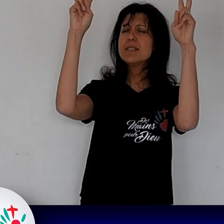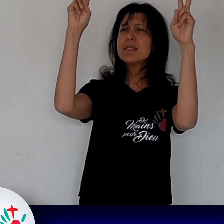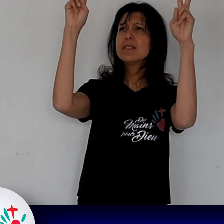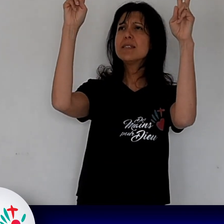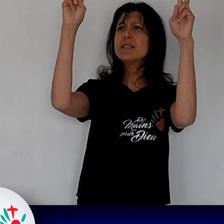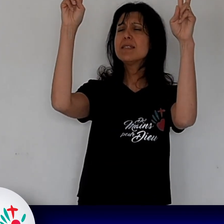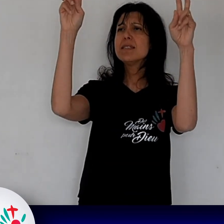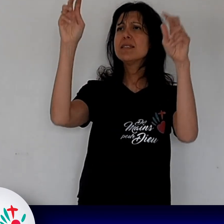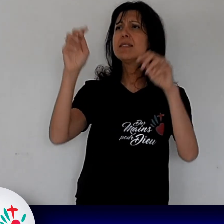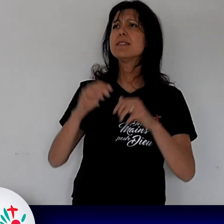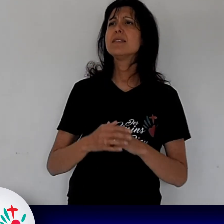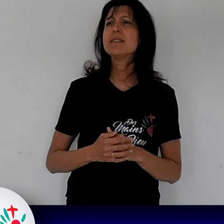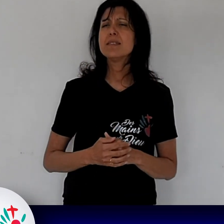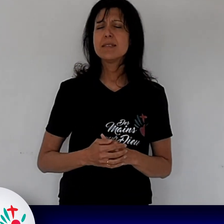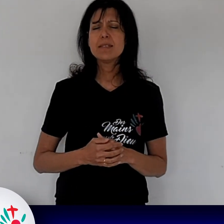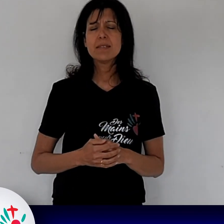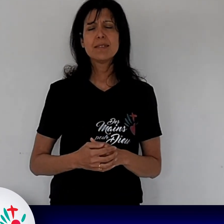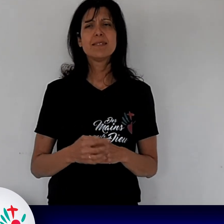vit,